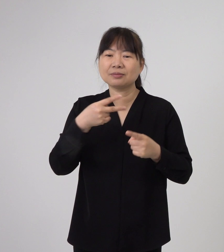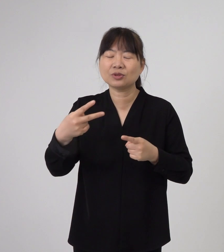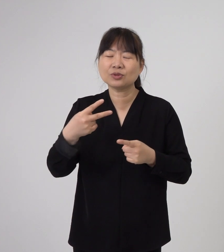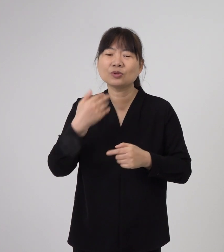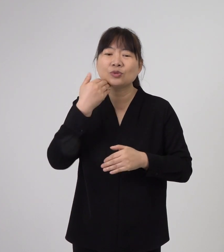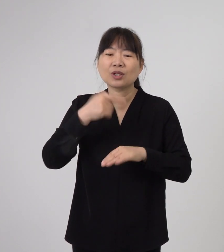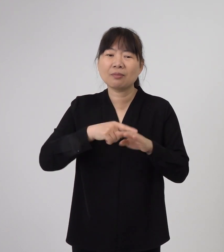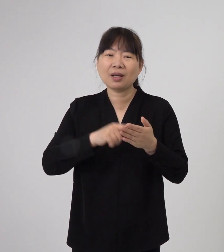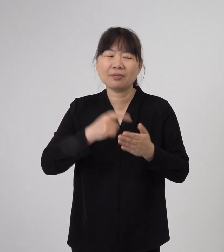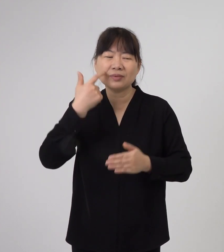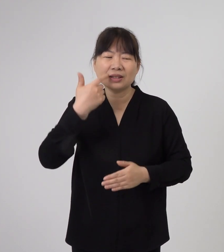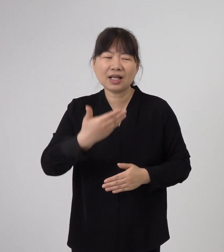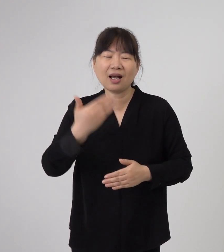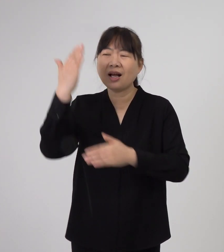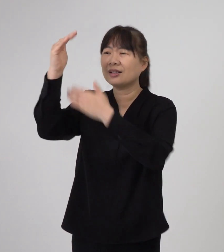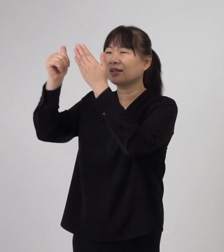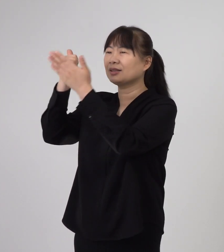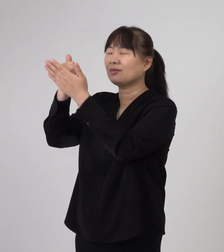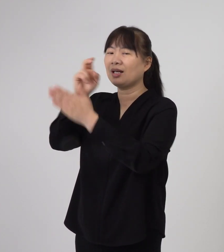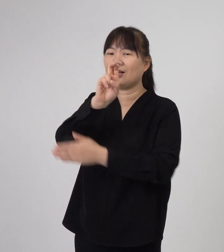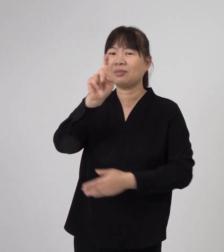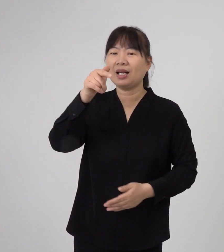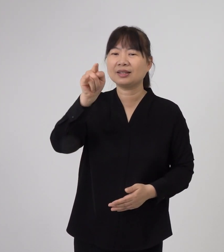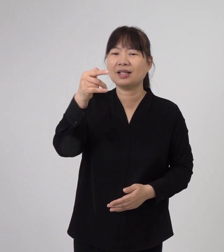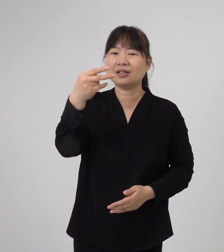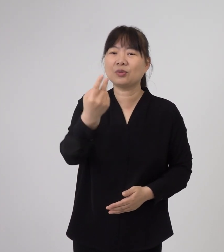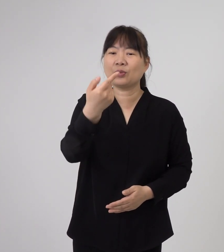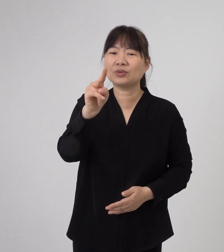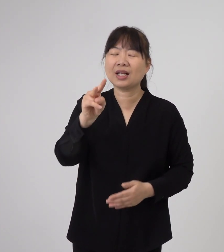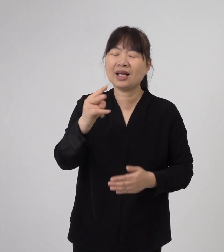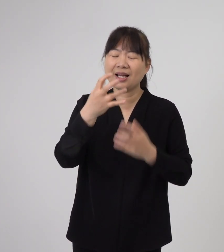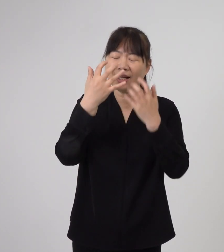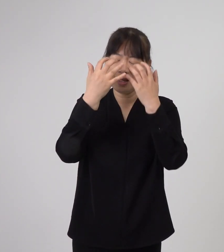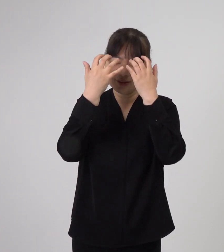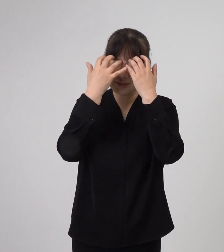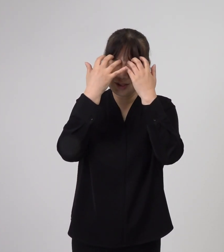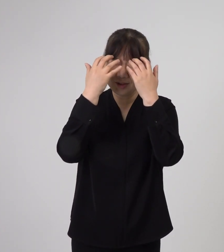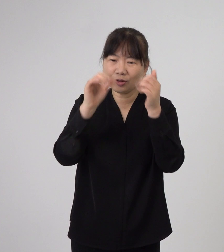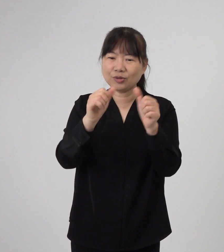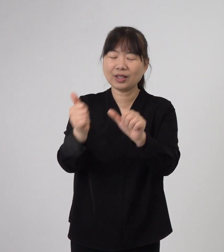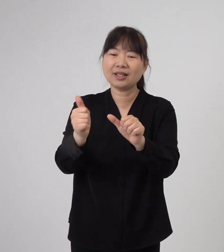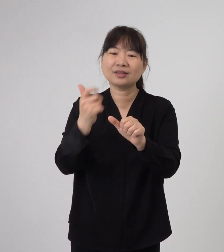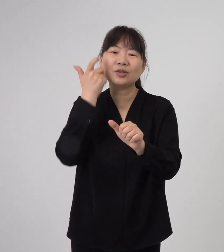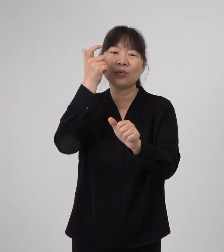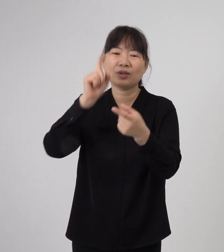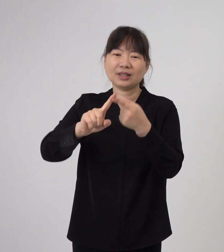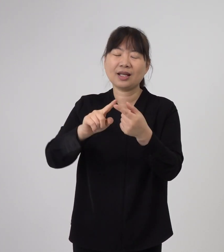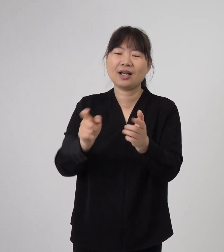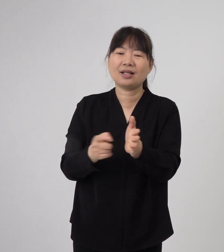하나님의 마게도냐에 신음하여 죽어가는 영혼들에 대한 화급한 마음이에요.